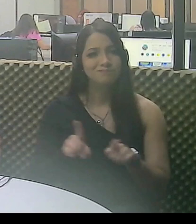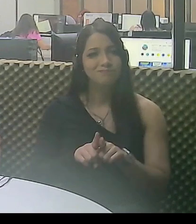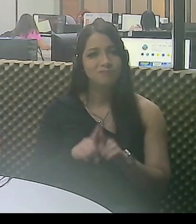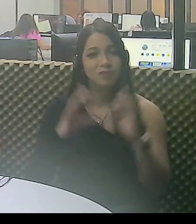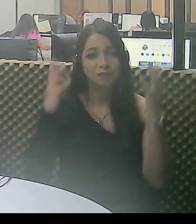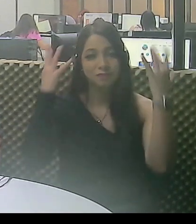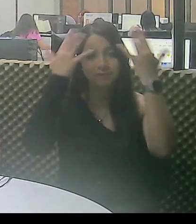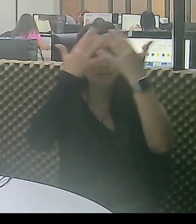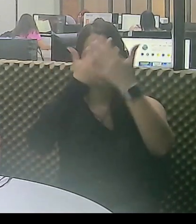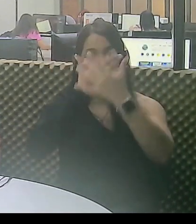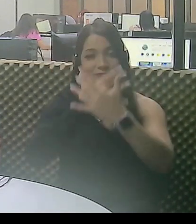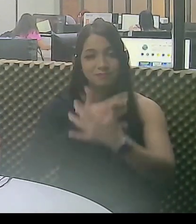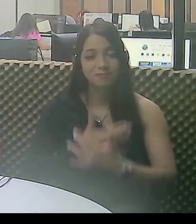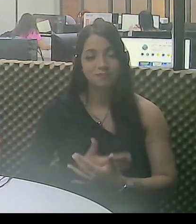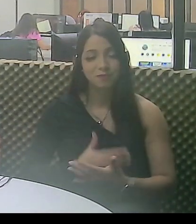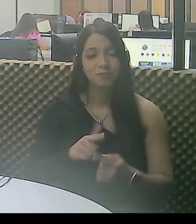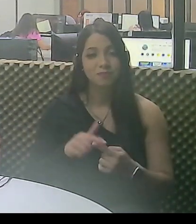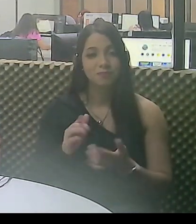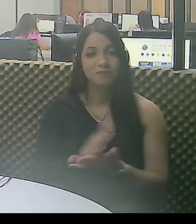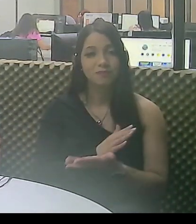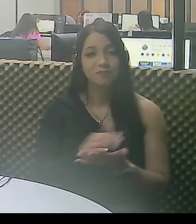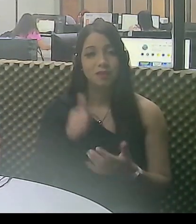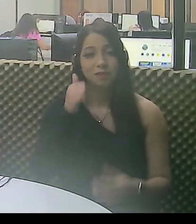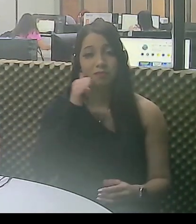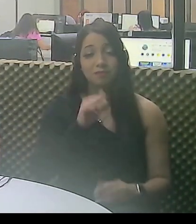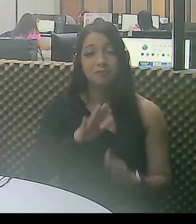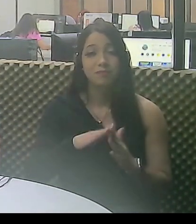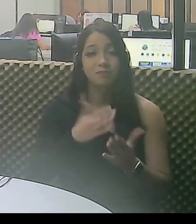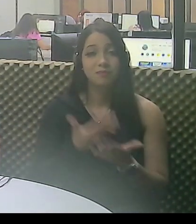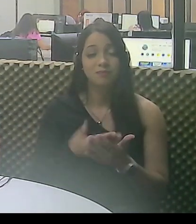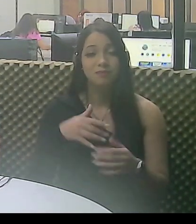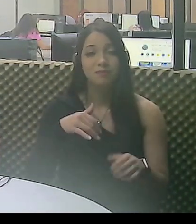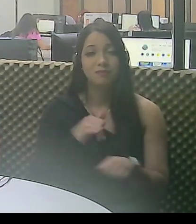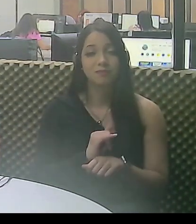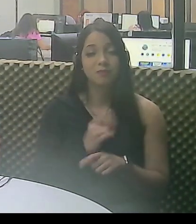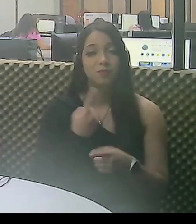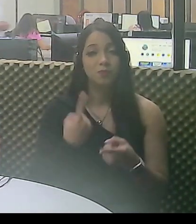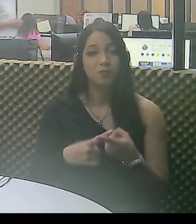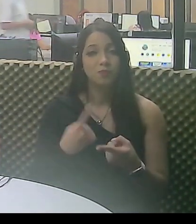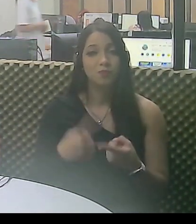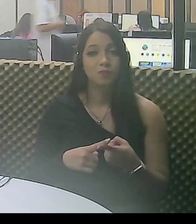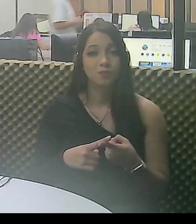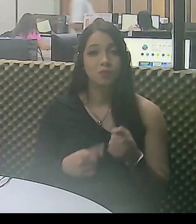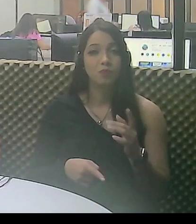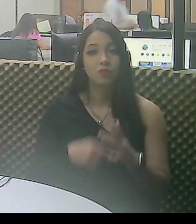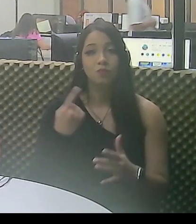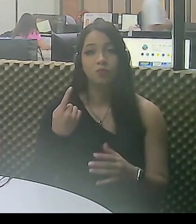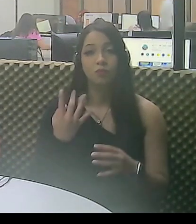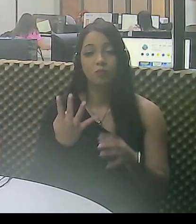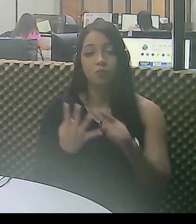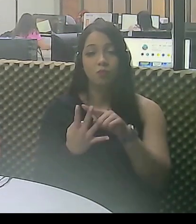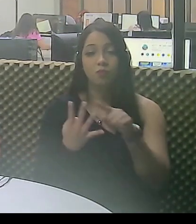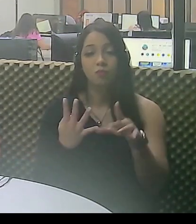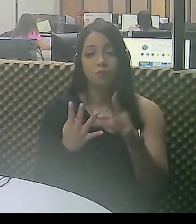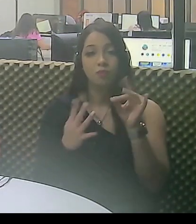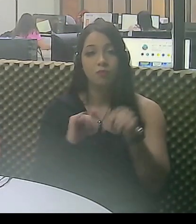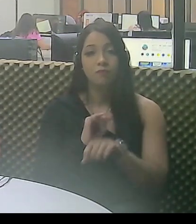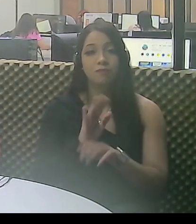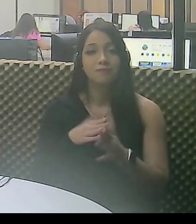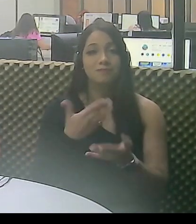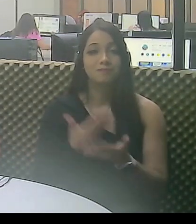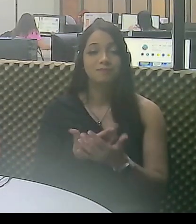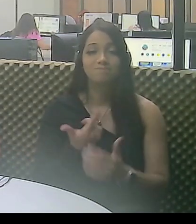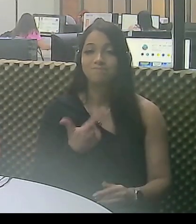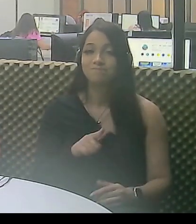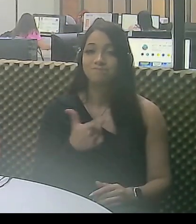da invisibilidade, porque às vezes a Ana não aparece na escola. É porque ela é uma dentre quatro garotas que falta aula por